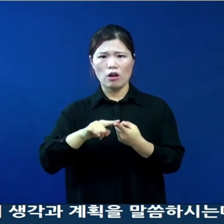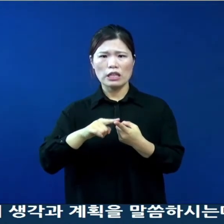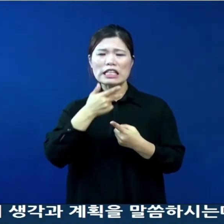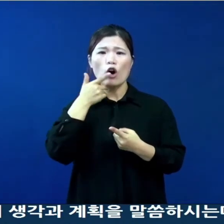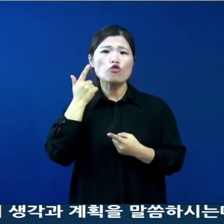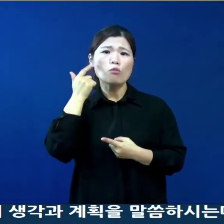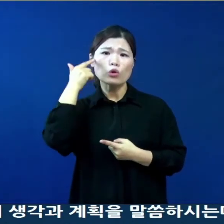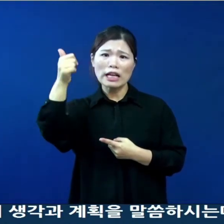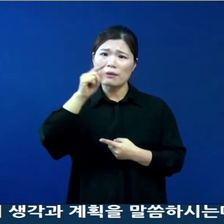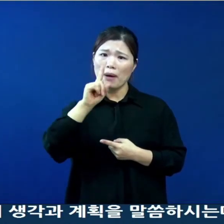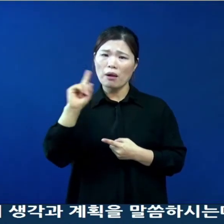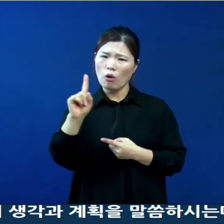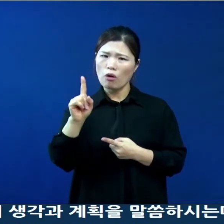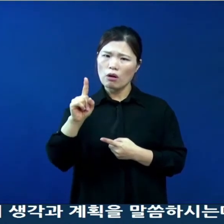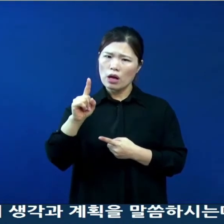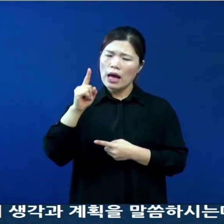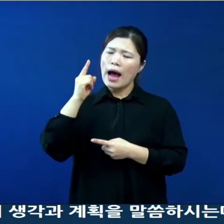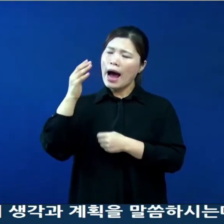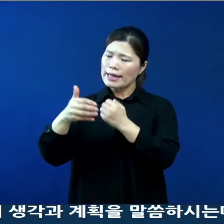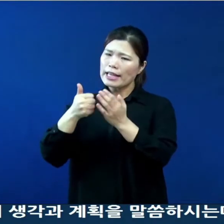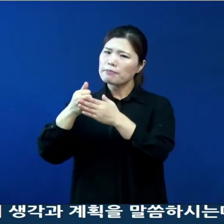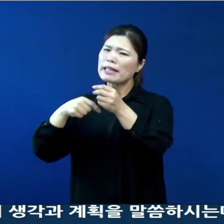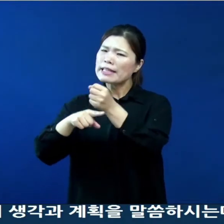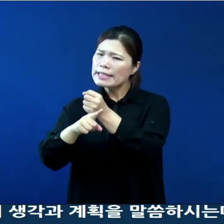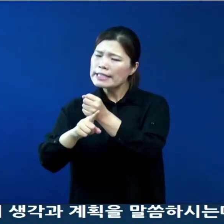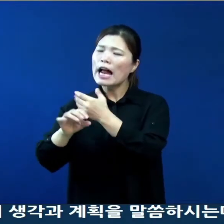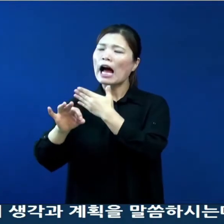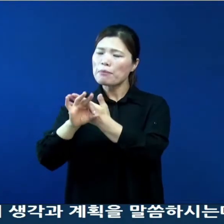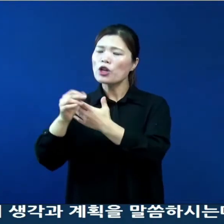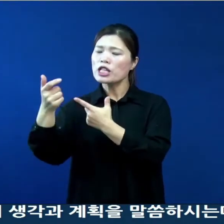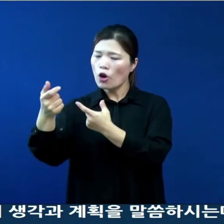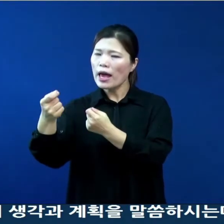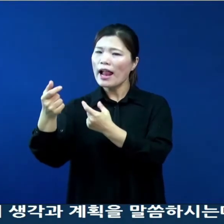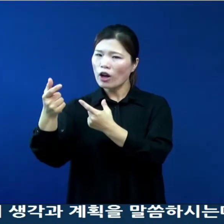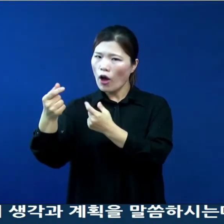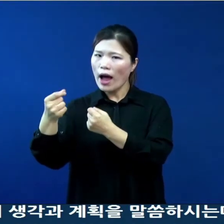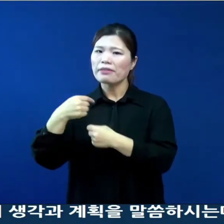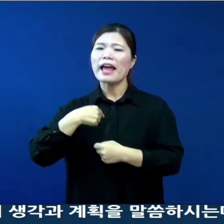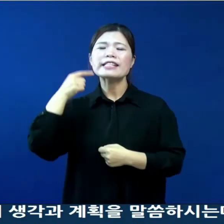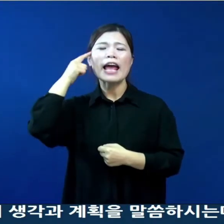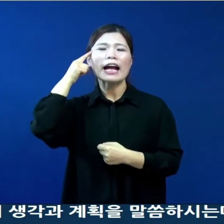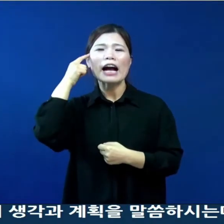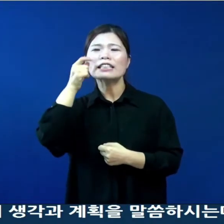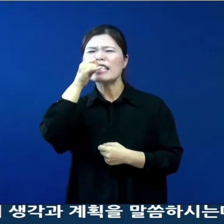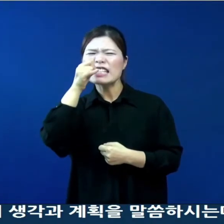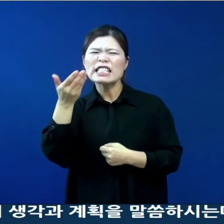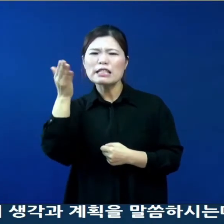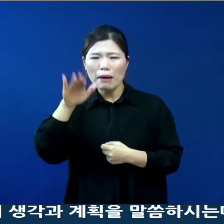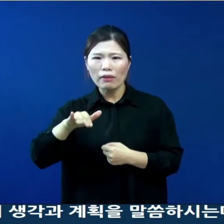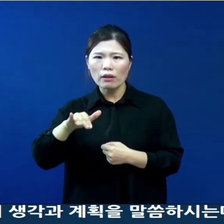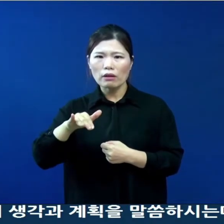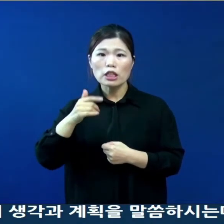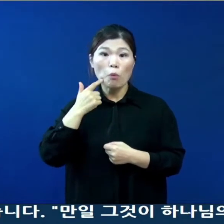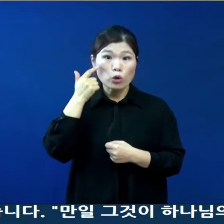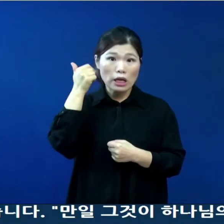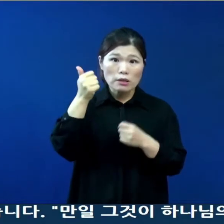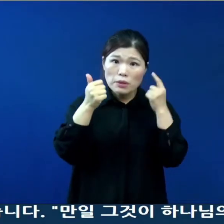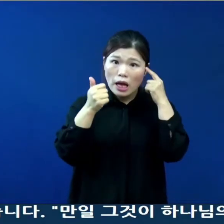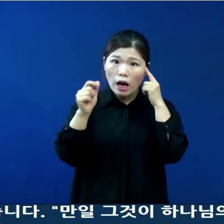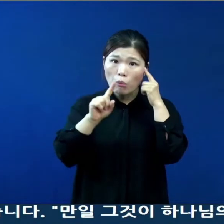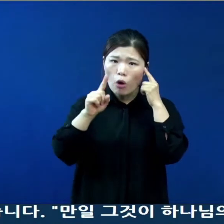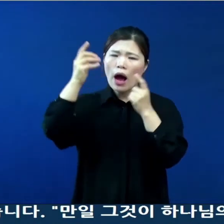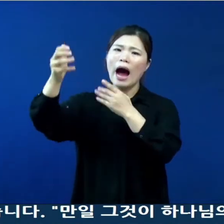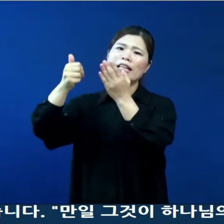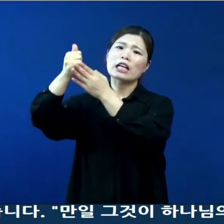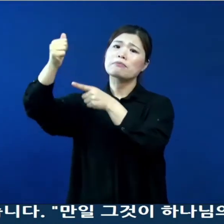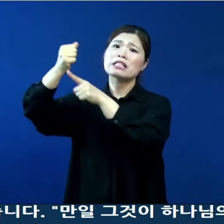그것이 하나님의 뜻이면 그렇게 할 것이지, 내 생각은 이것이지만 이것이 하나님의 뜻이 아니면 나는